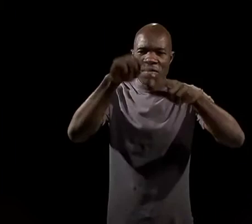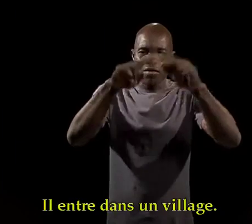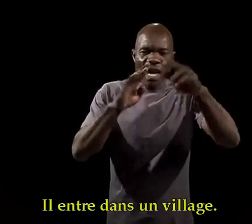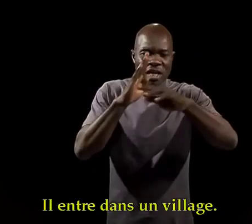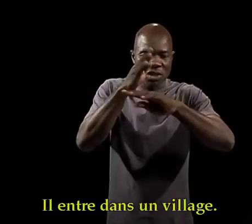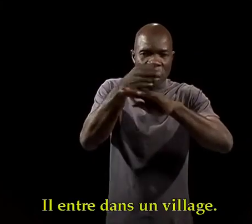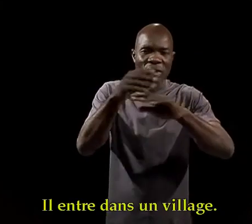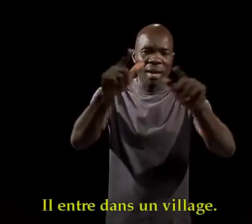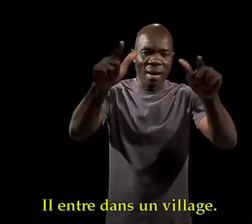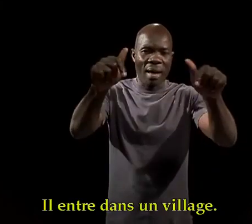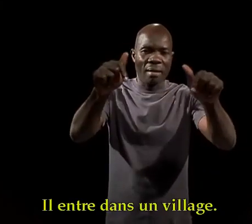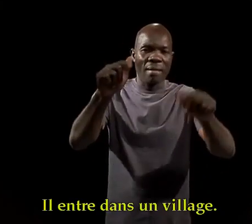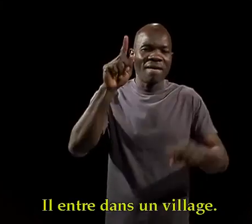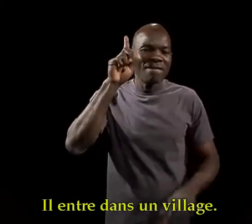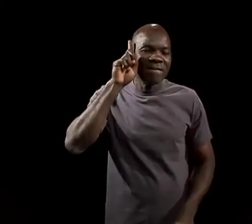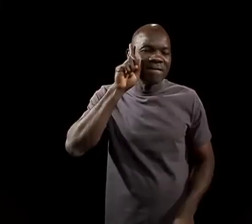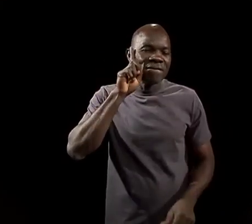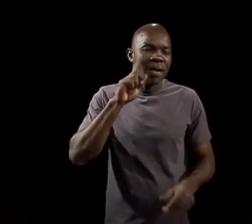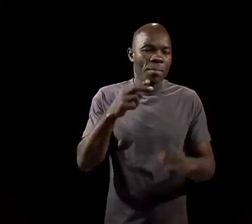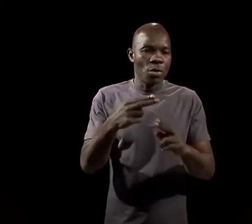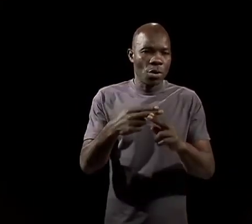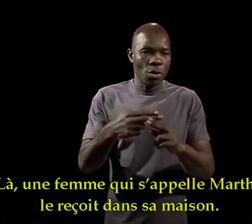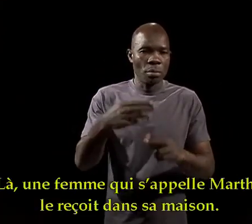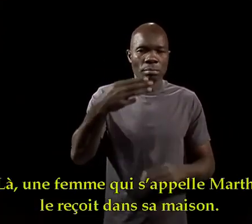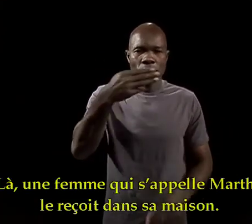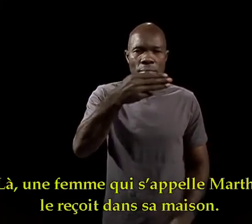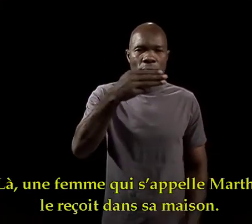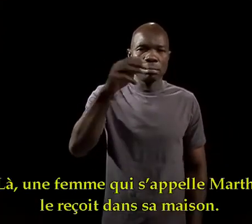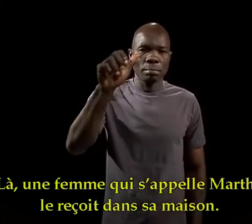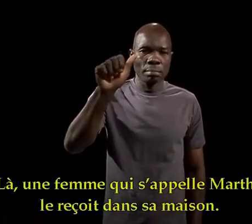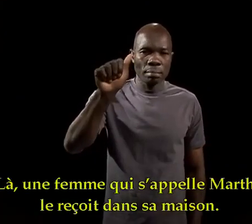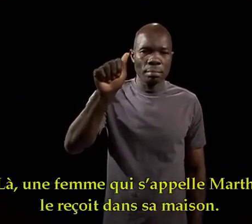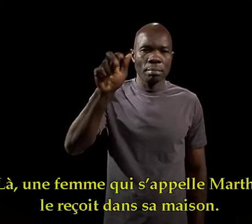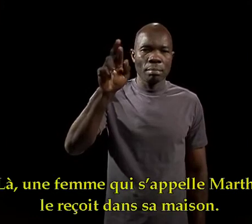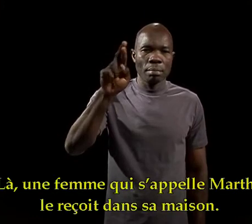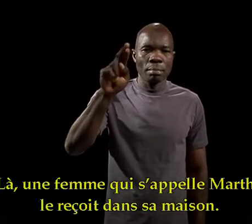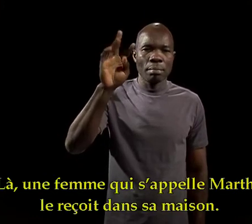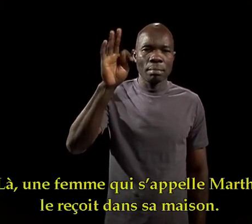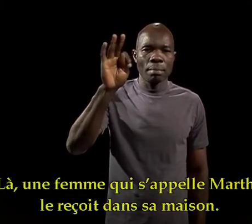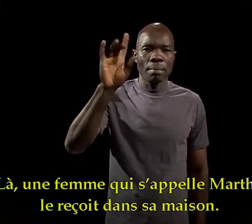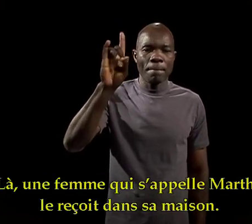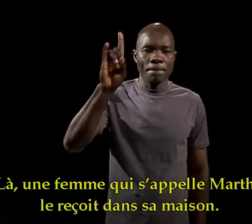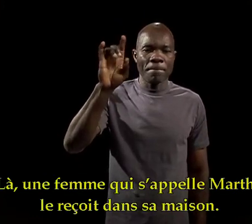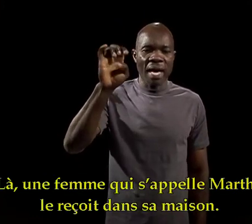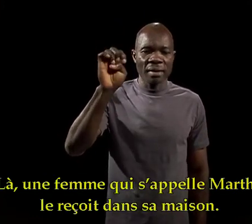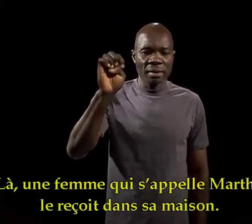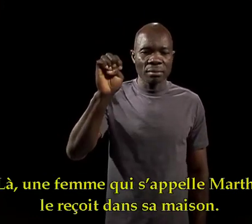Il entre dans un village. Là, une femme qui s'appelle Marthe le reçoit dans sa maison.